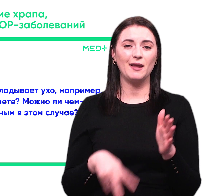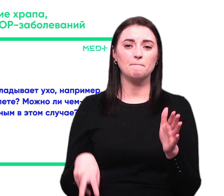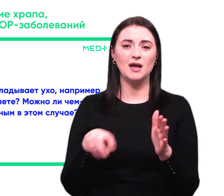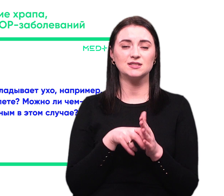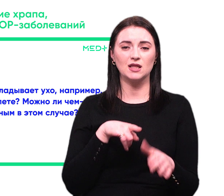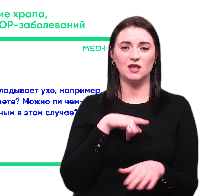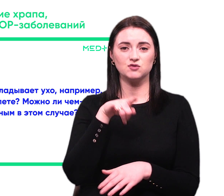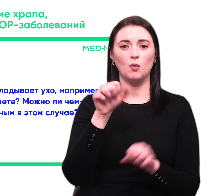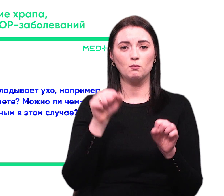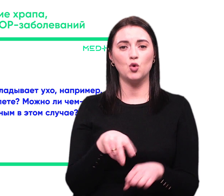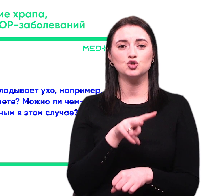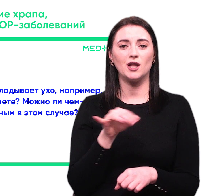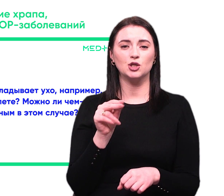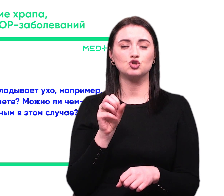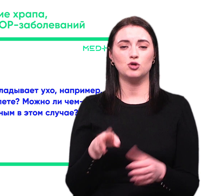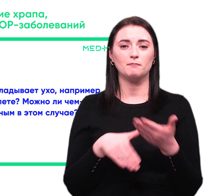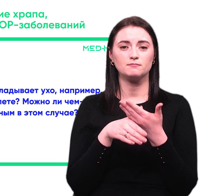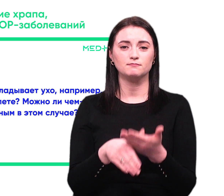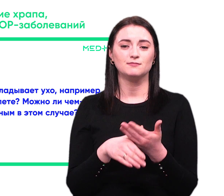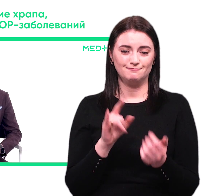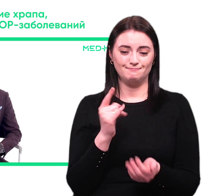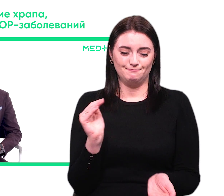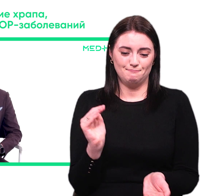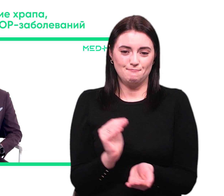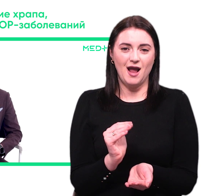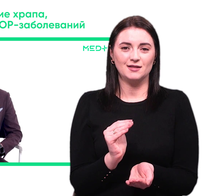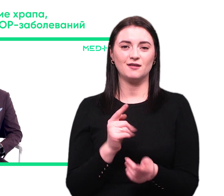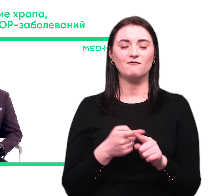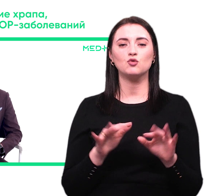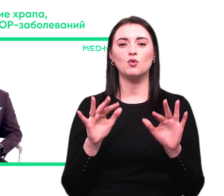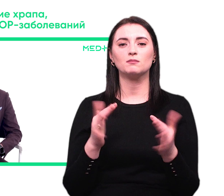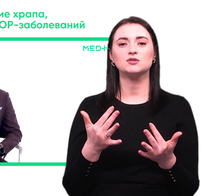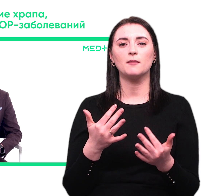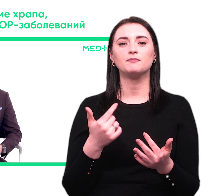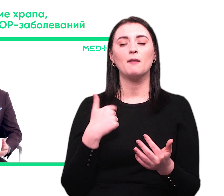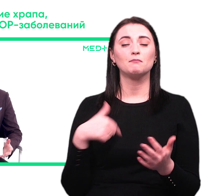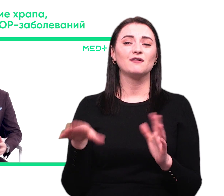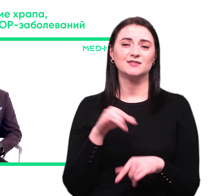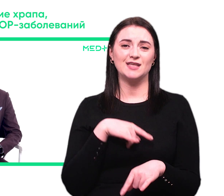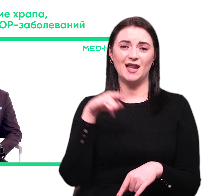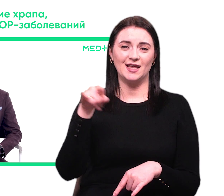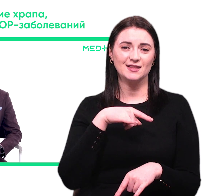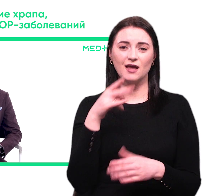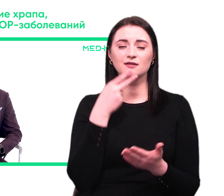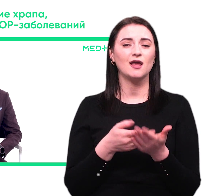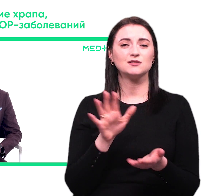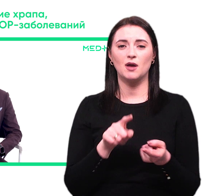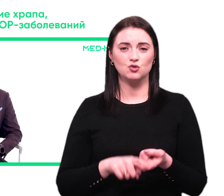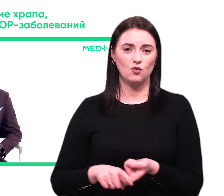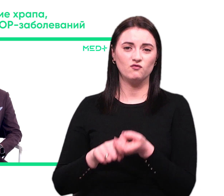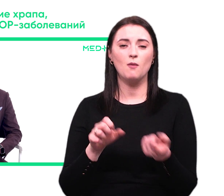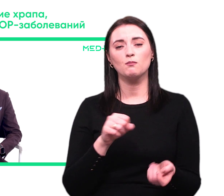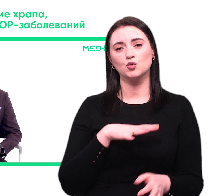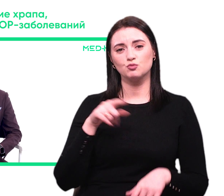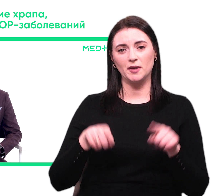самолете? Можно ли чем помочь новорожденным в этом случае? Хороший вопрос. Все мы летаем, хотя, несмотря на пандемию, может быть,